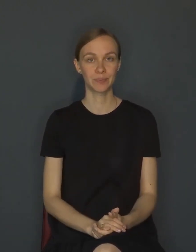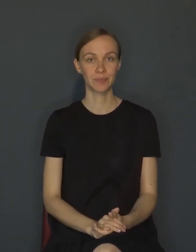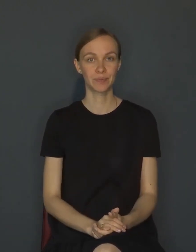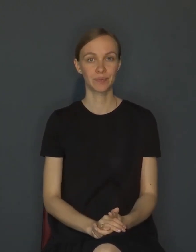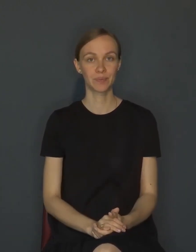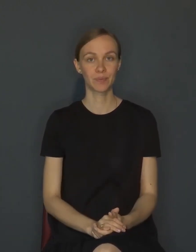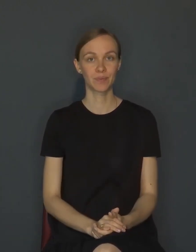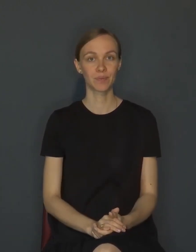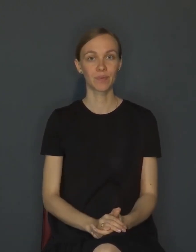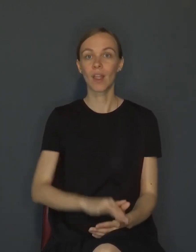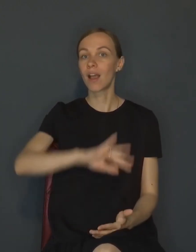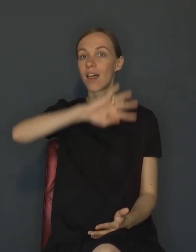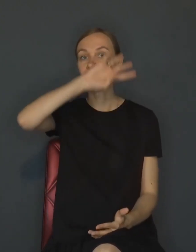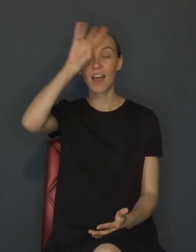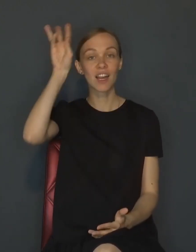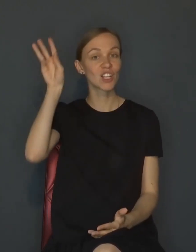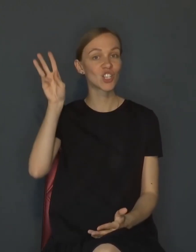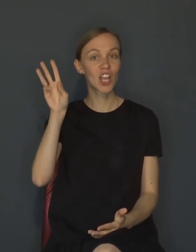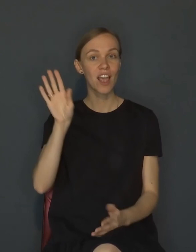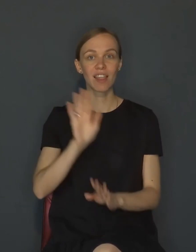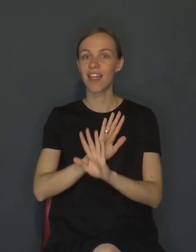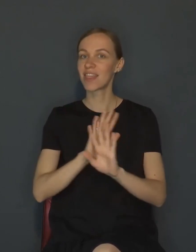Наречена, не втративши сили духу,